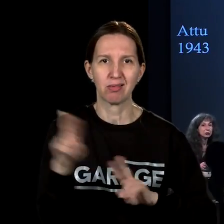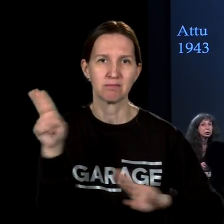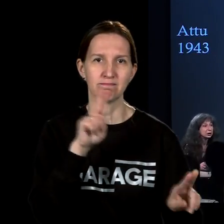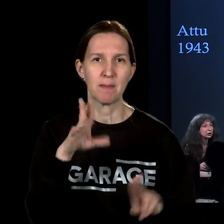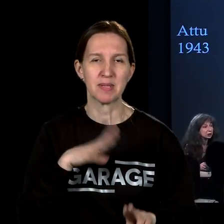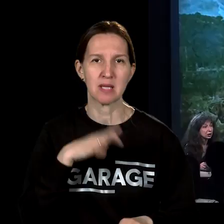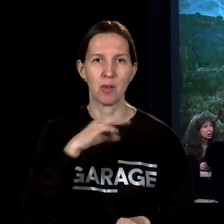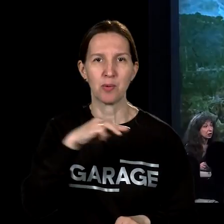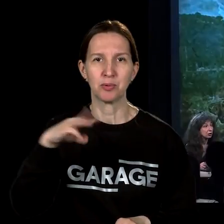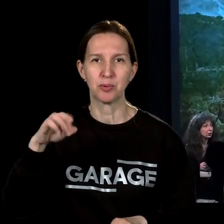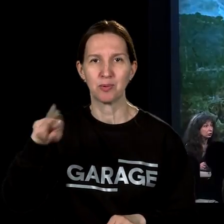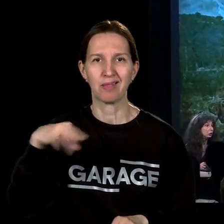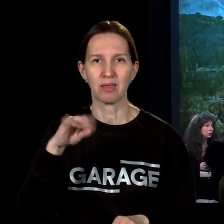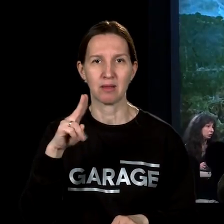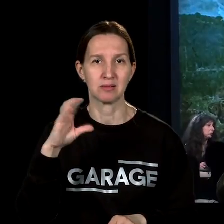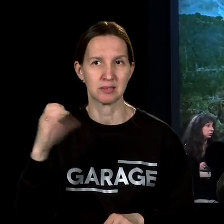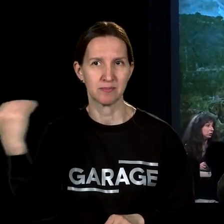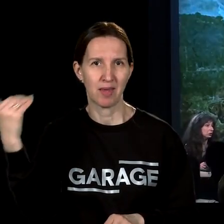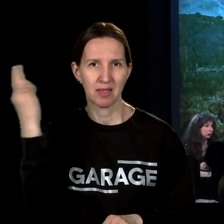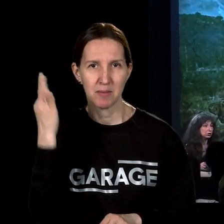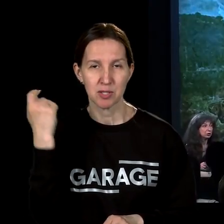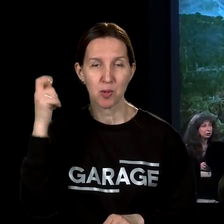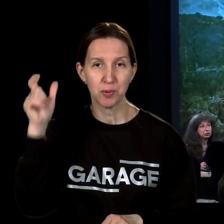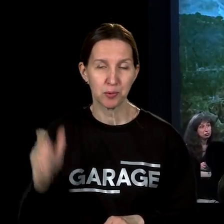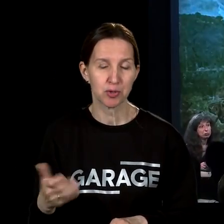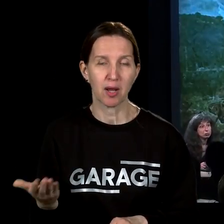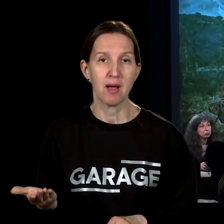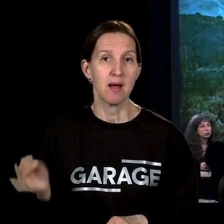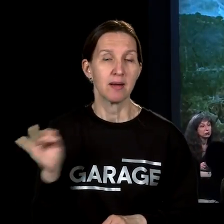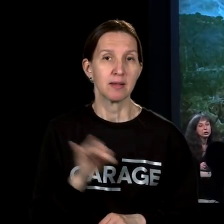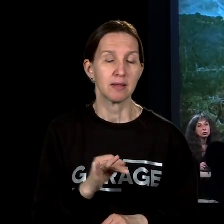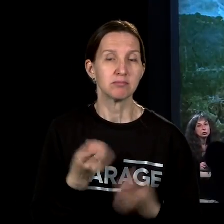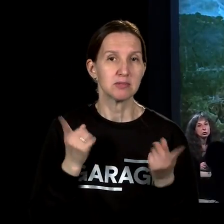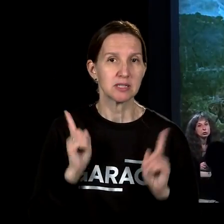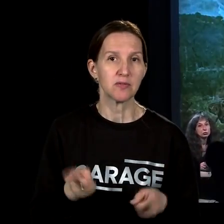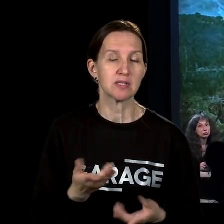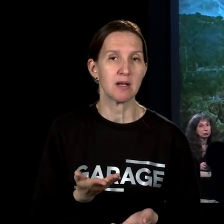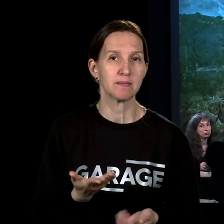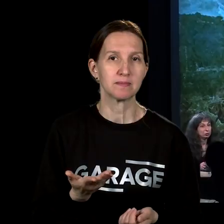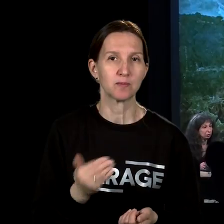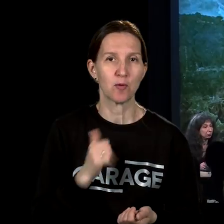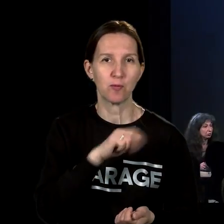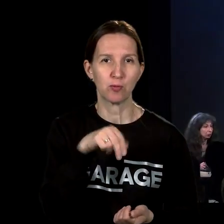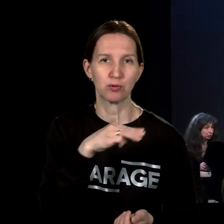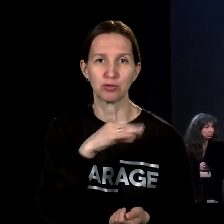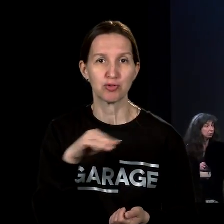писал Отто Дикс. Вот как бы такая действительно довольно